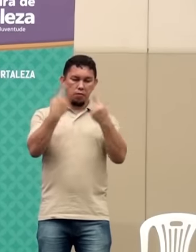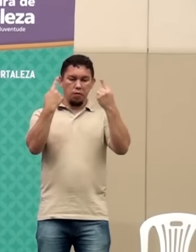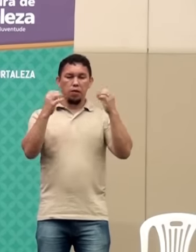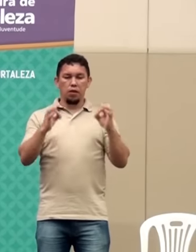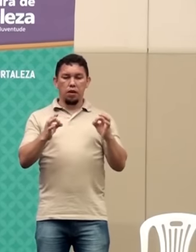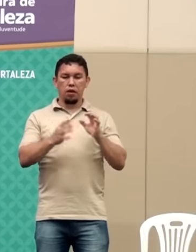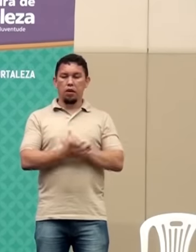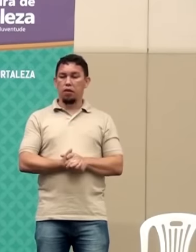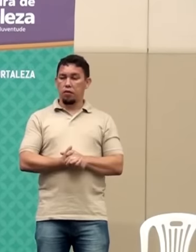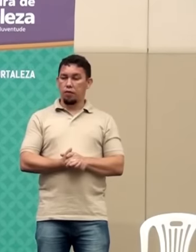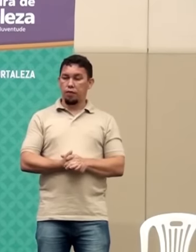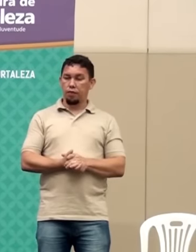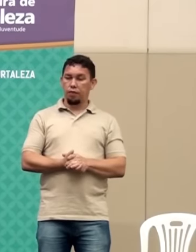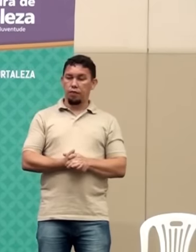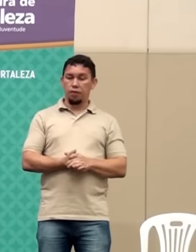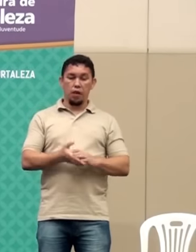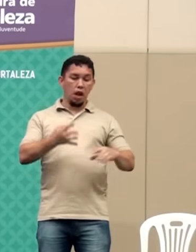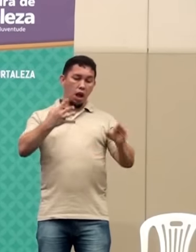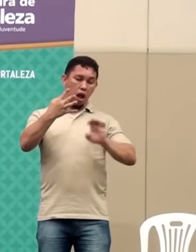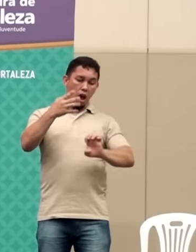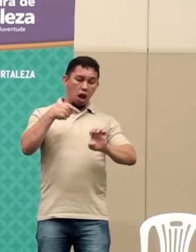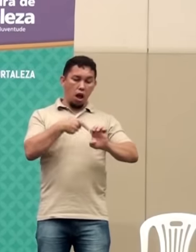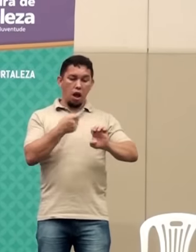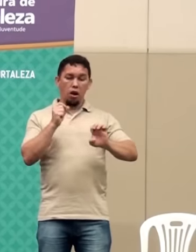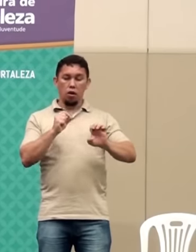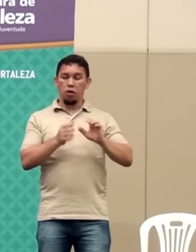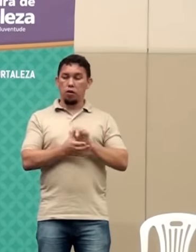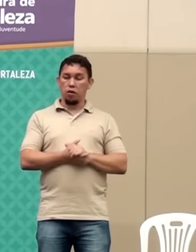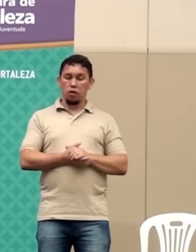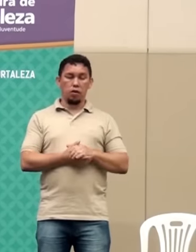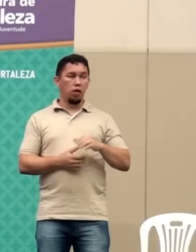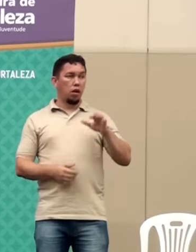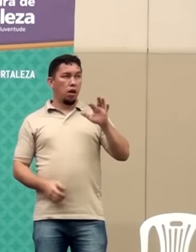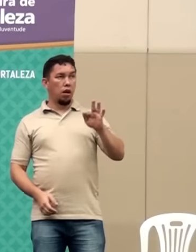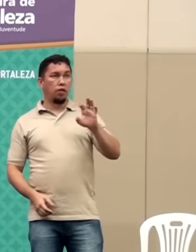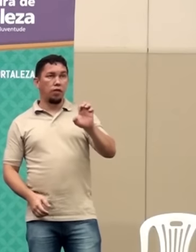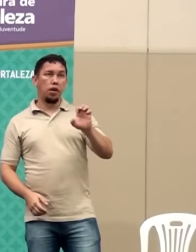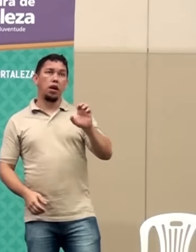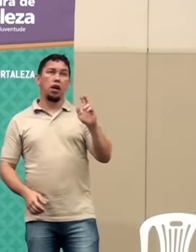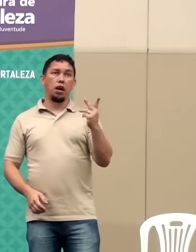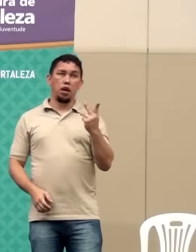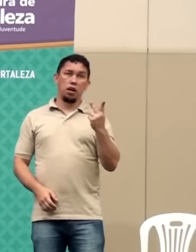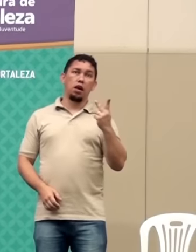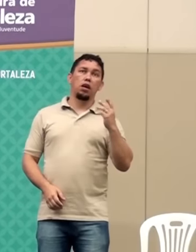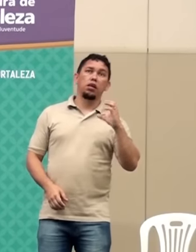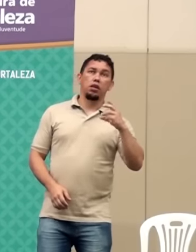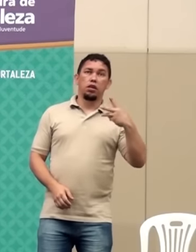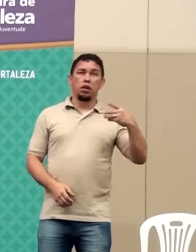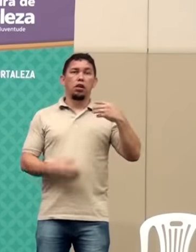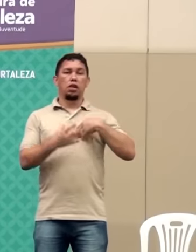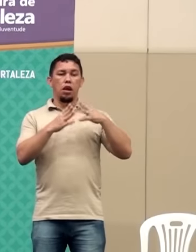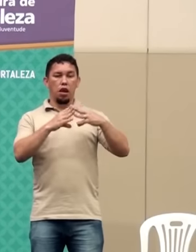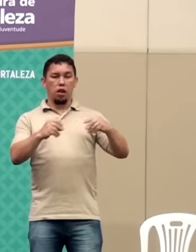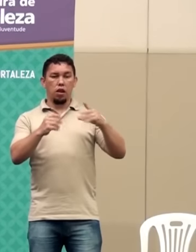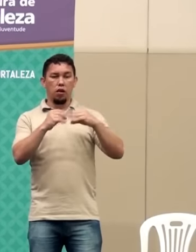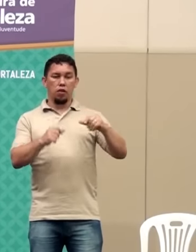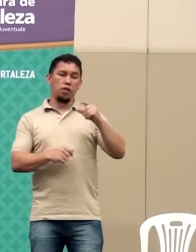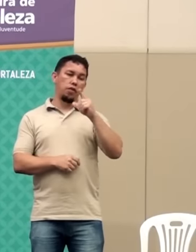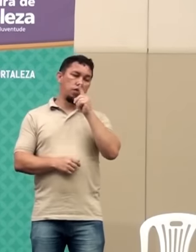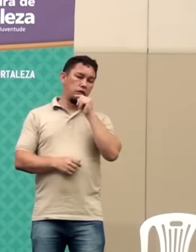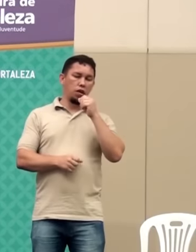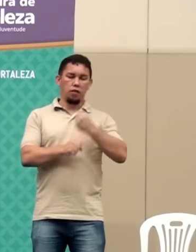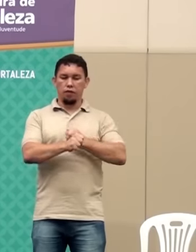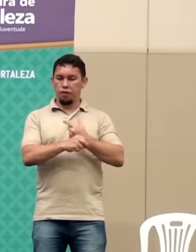verdadeiro. E o item E, o FeOH3 é solúvel em água? Está